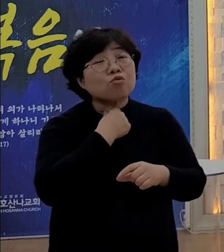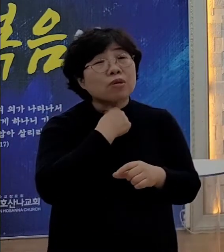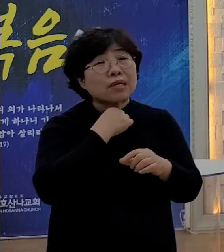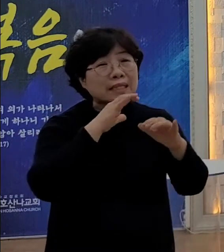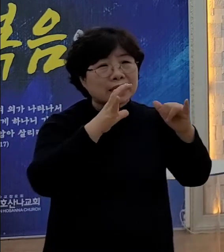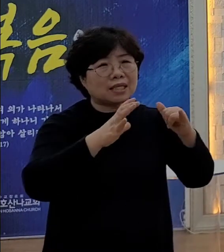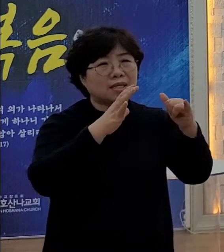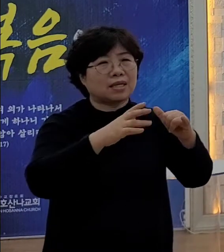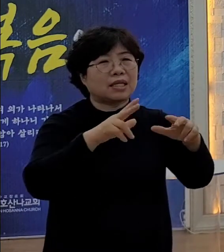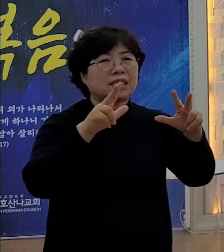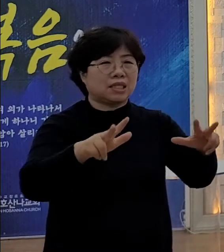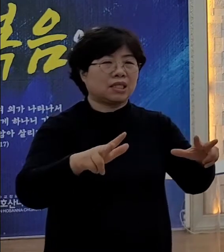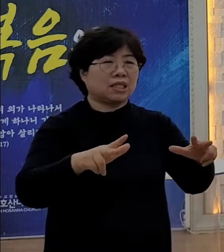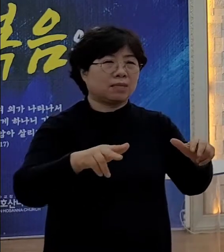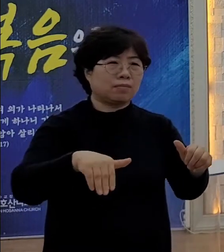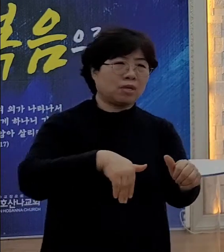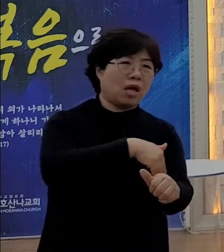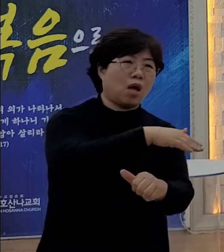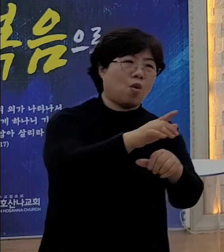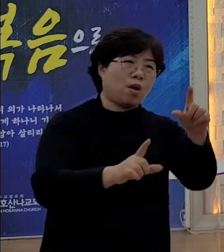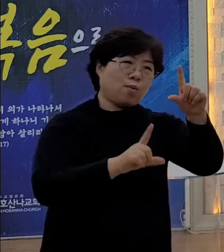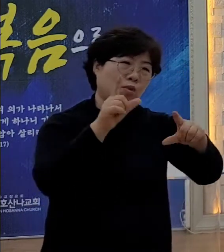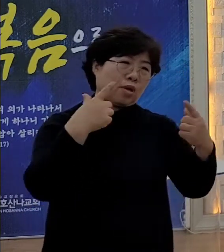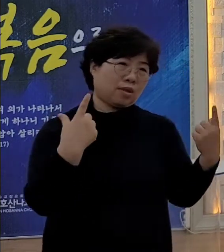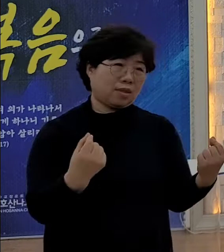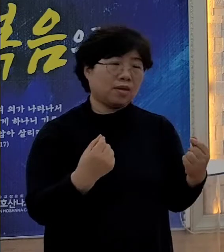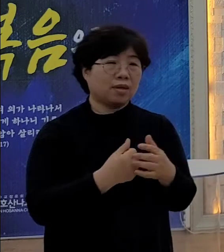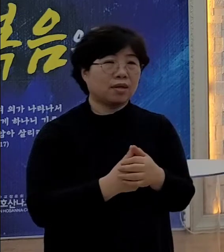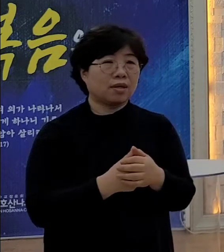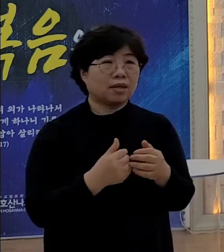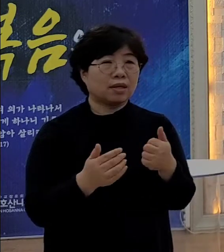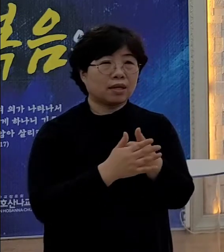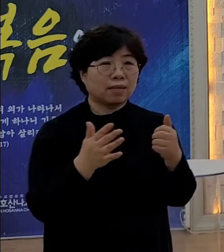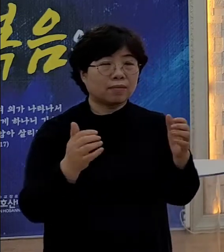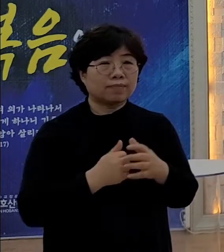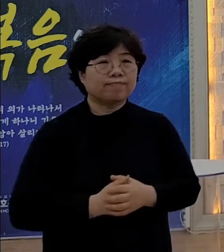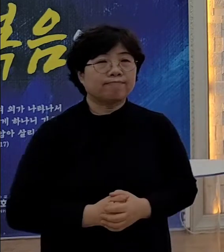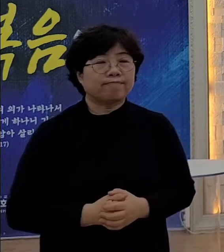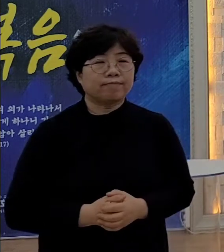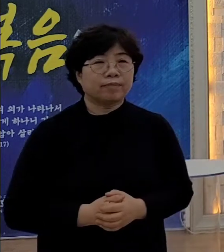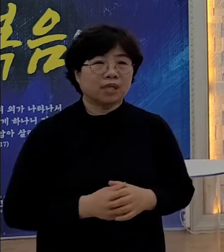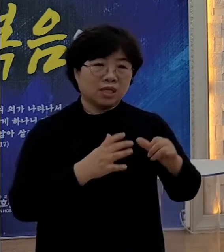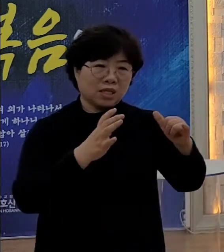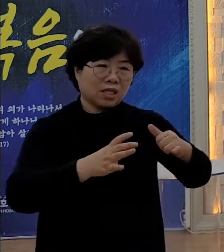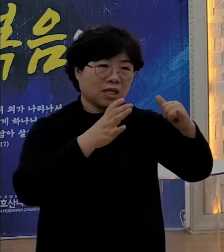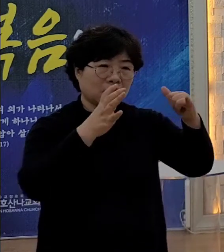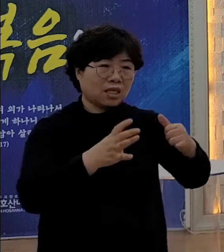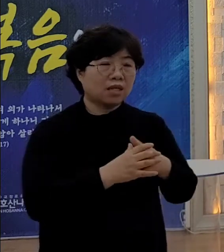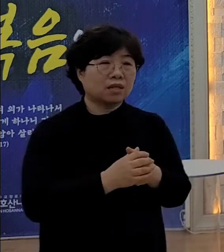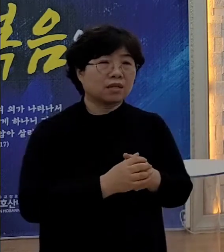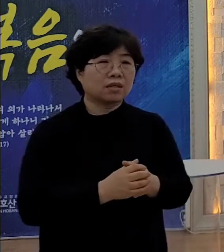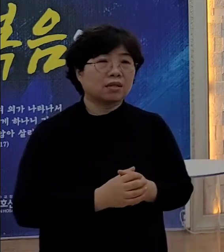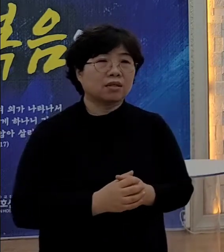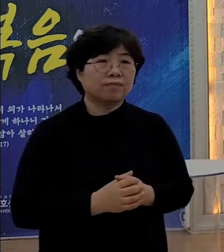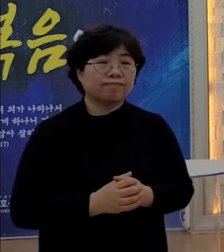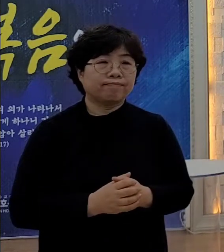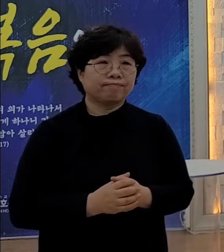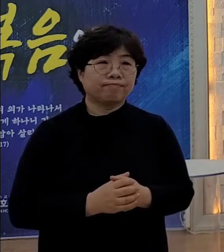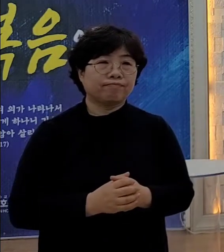세상. 그래서 한마디로 이 세상은 뭐라고 하냐면 요지경이다. 요지경이라고